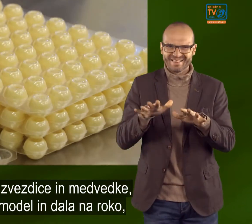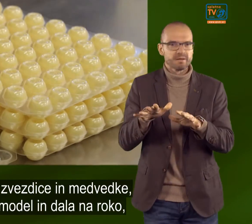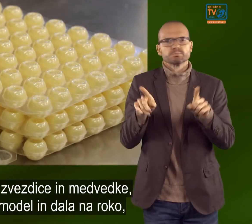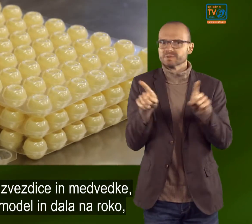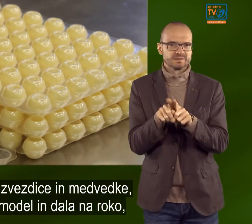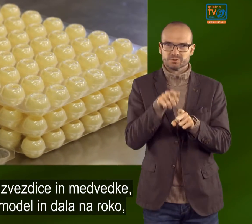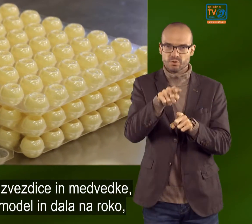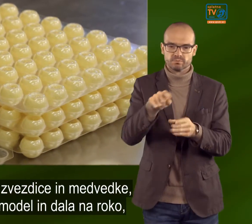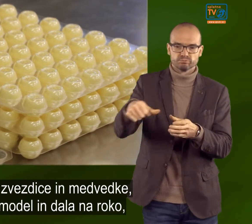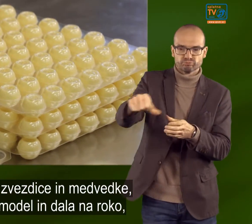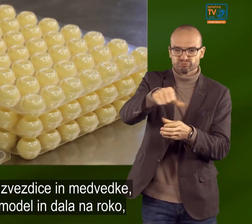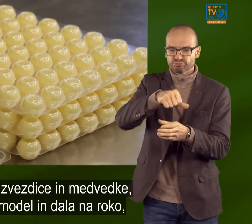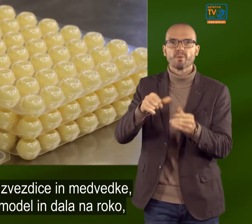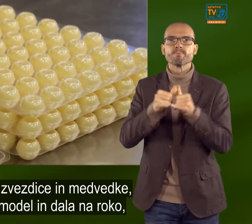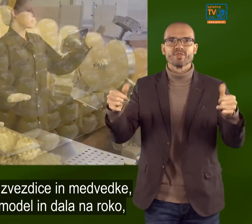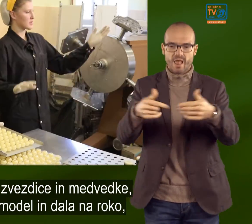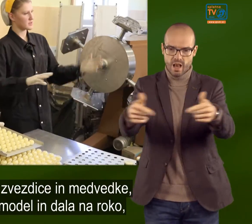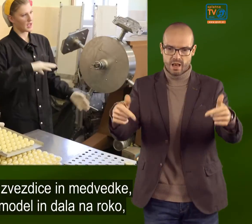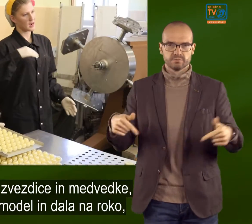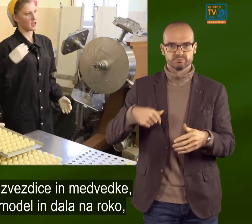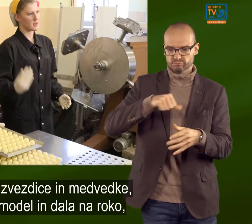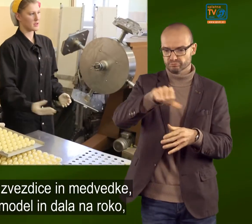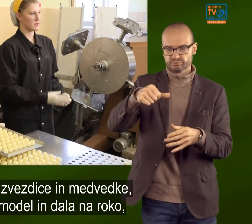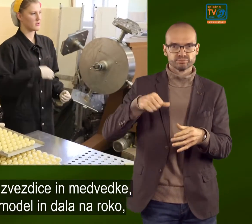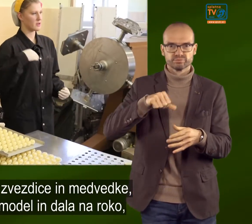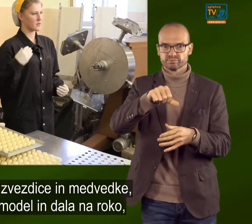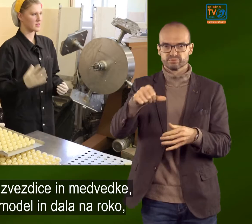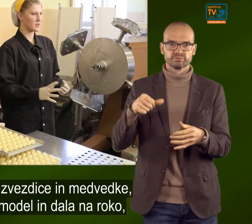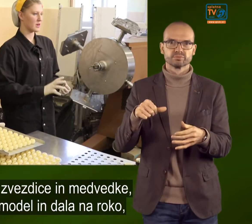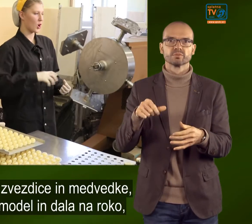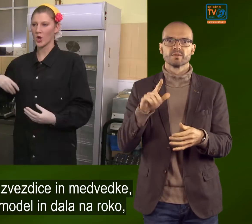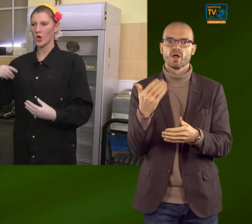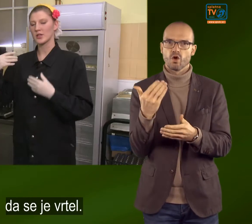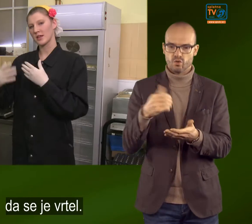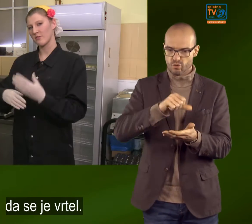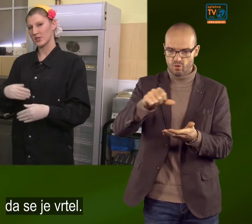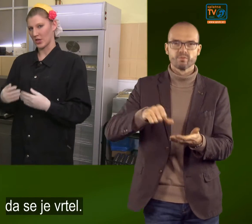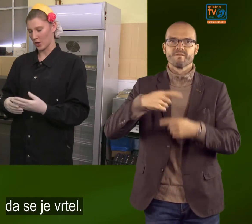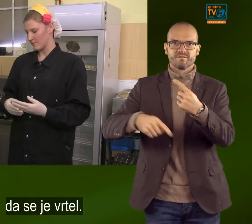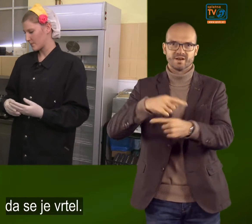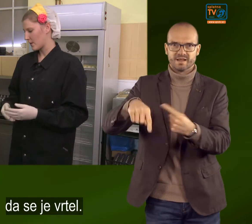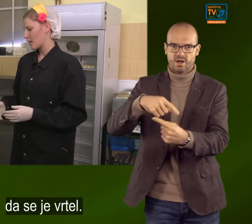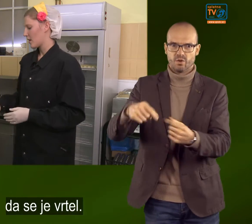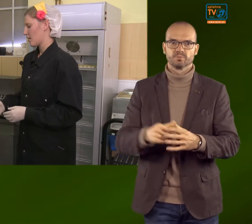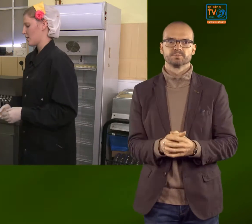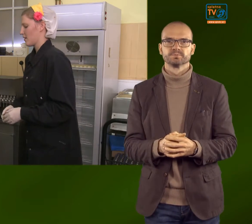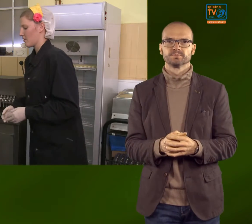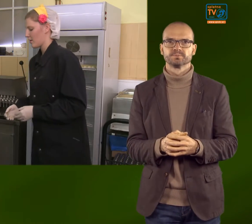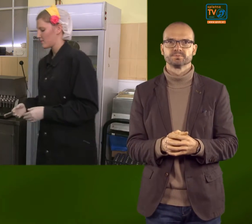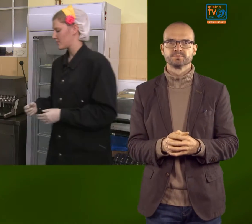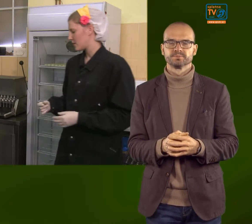medvedke, ulila v model in dala na roko, da je vrtelo.